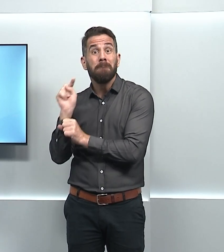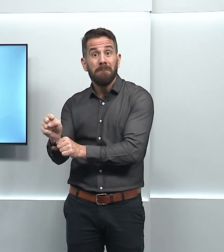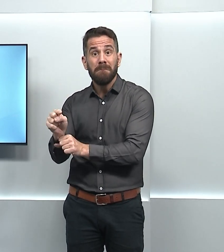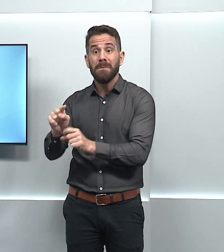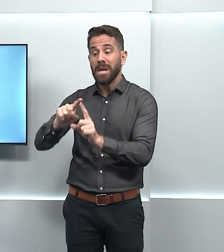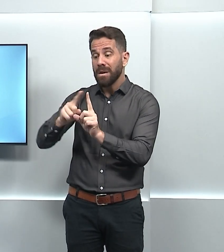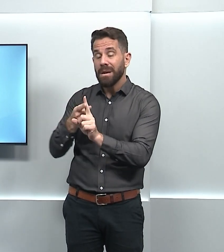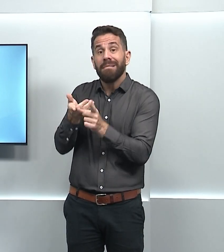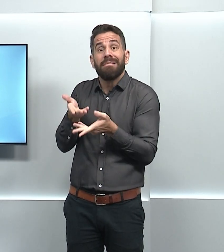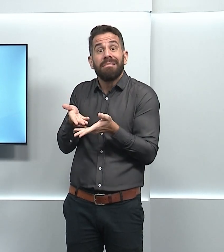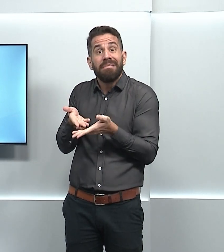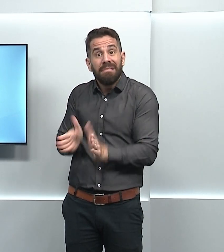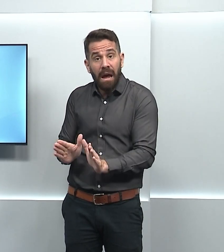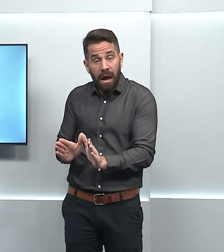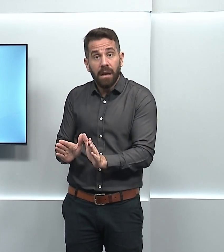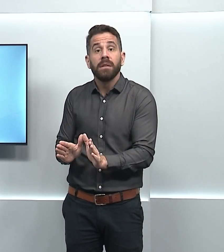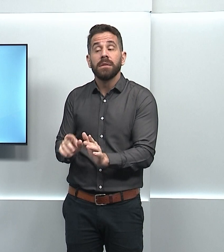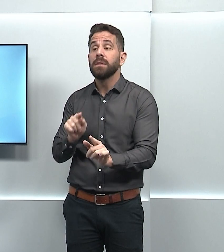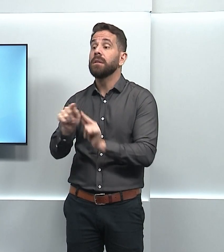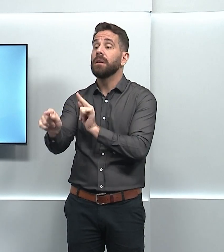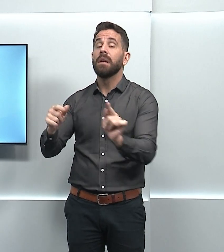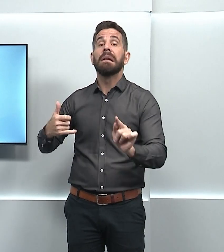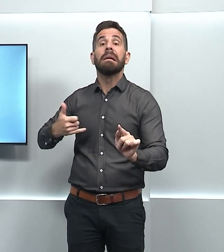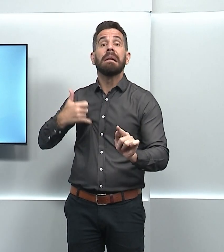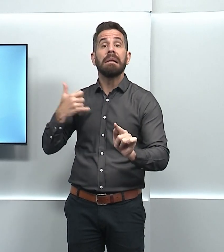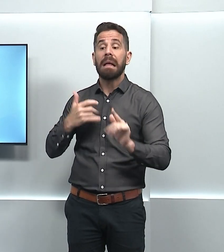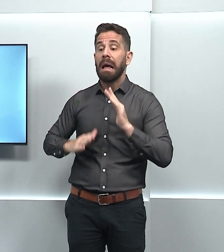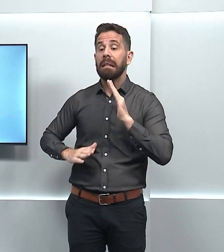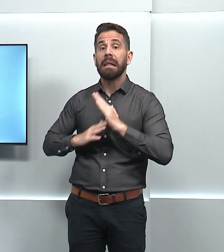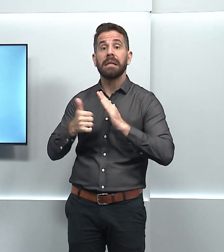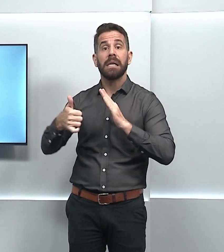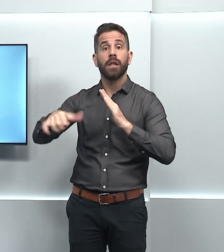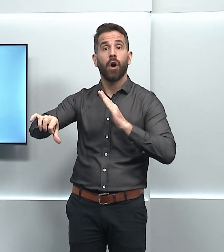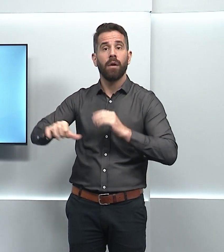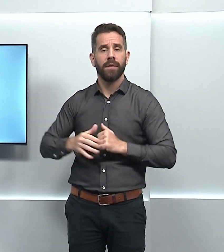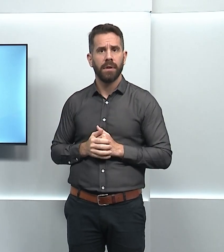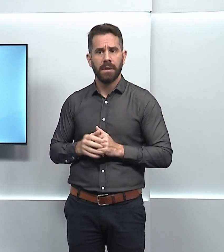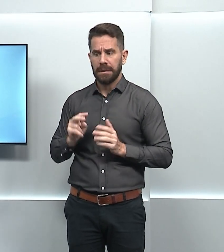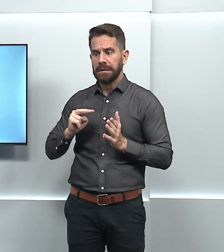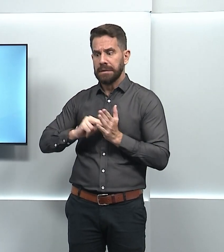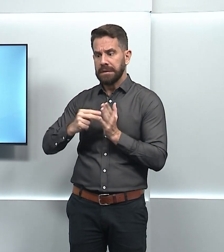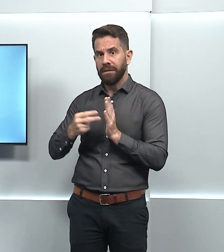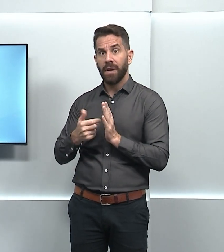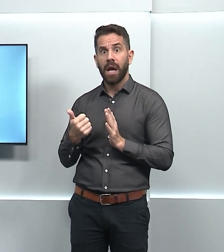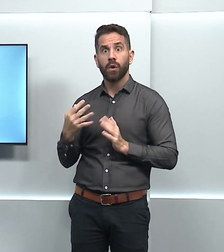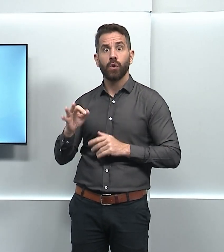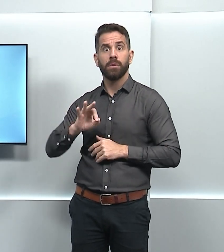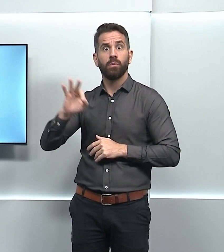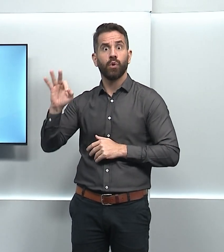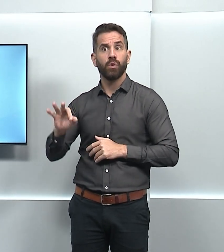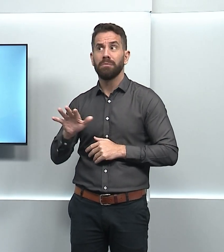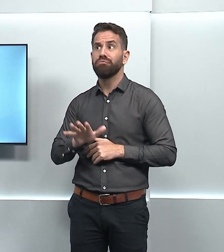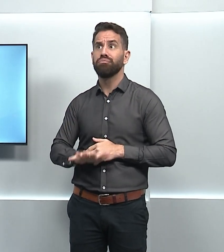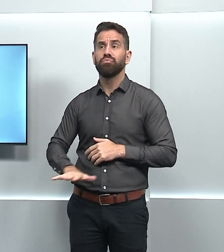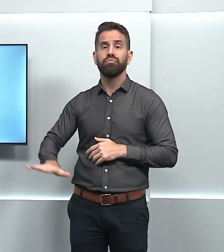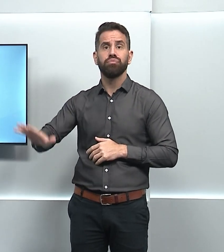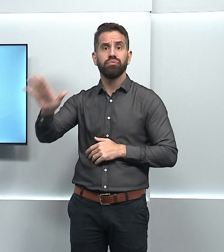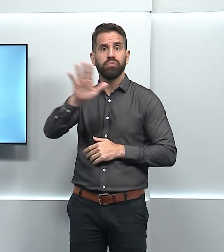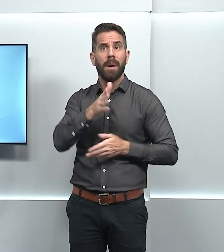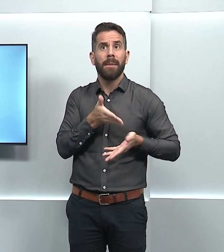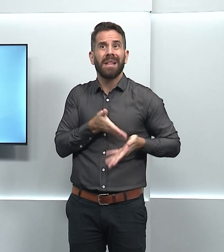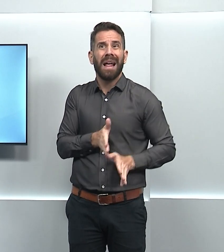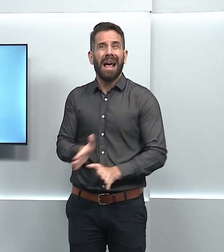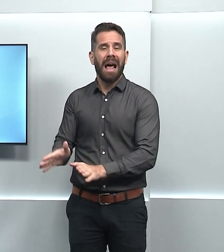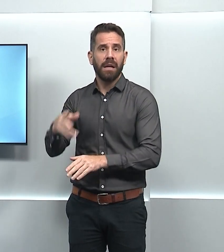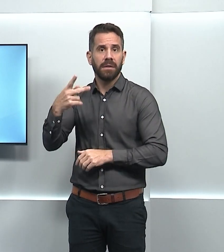até 19 anos de idade. Isso corresponde a 14% de todos os nascimentos no Brasil.